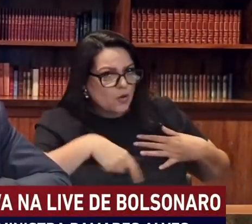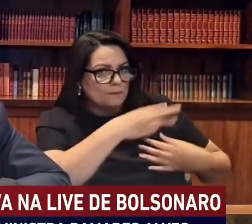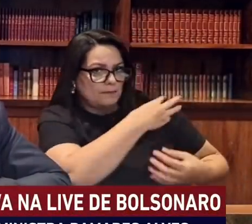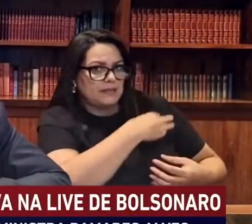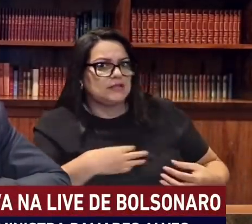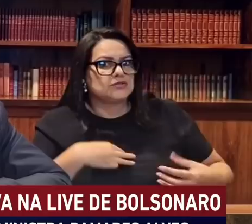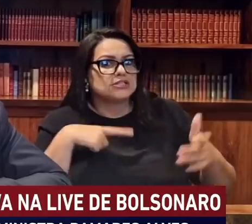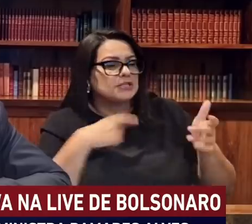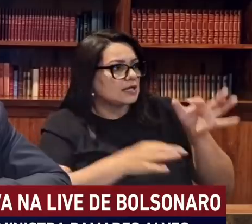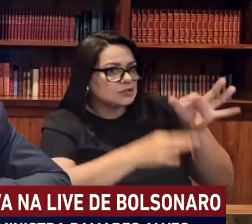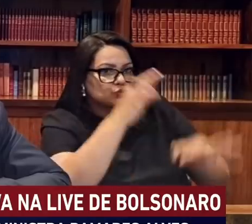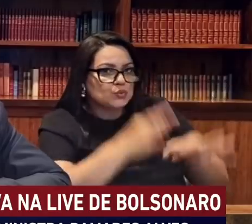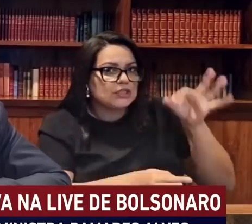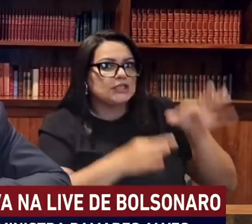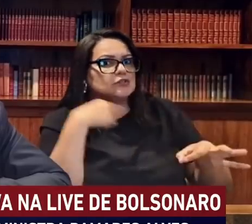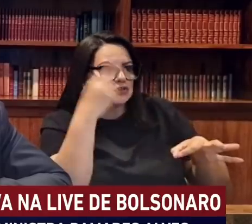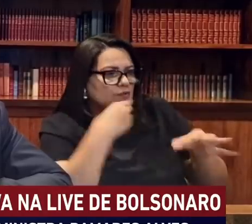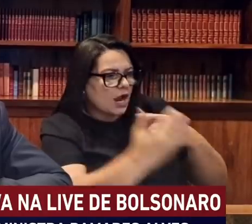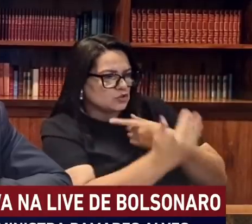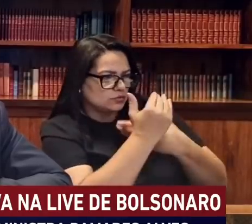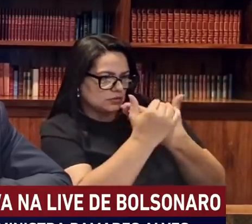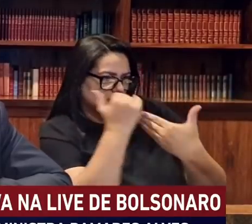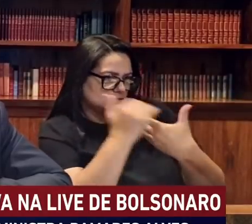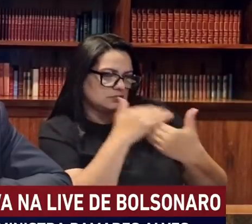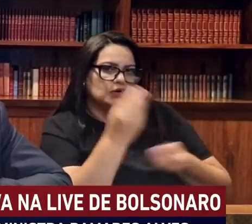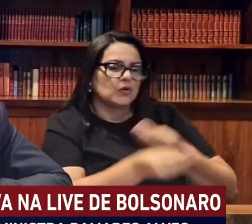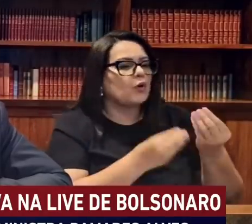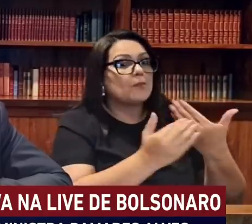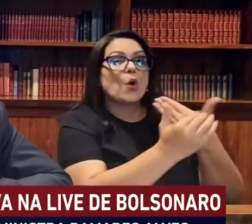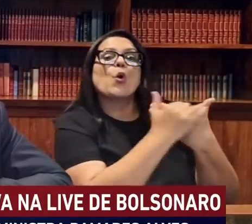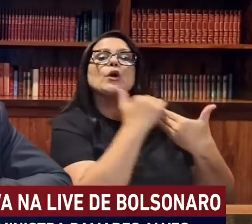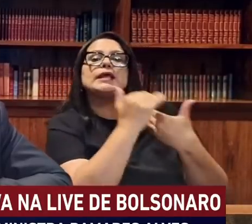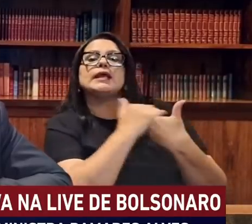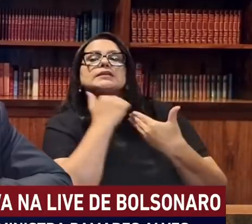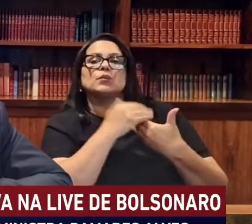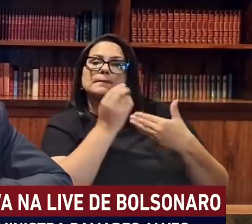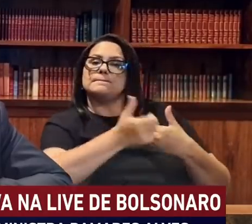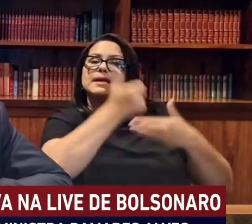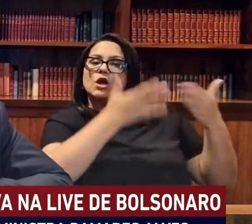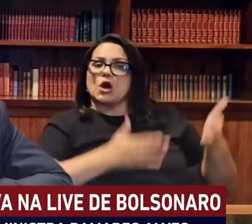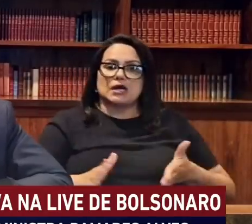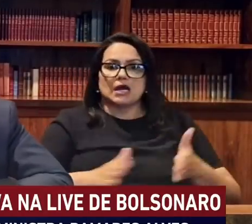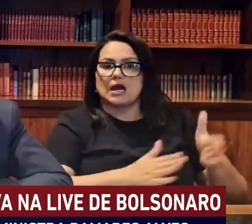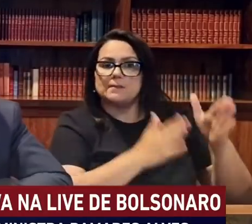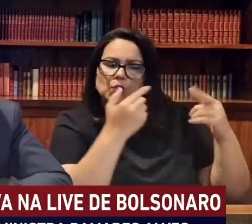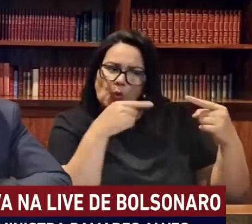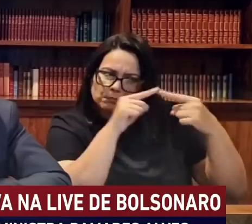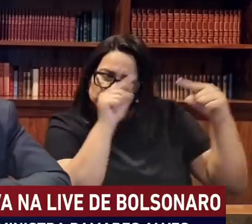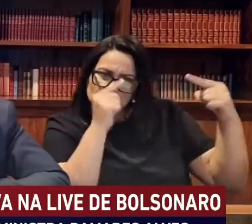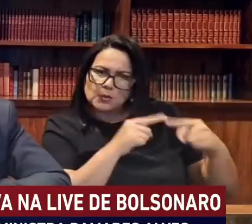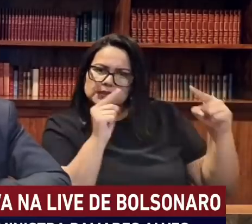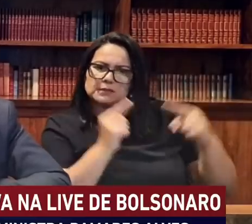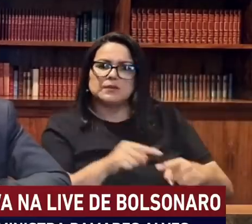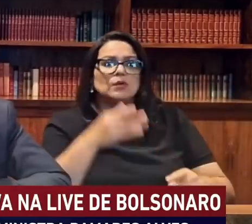uma assessoria jurídica no gabinete. E a assessoria jurídica nos orienta o melhor caminho e o adequado.